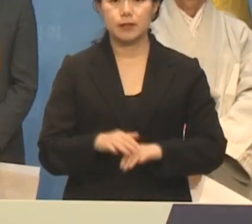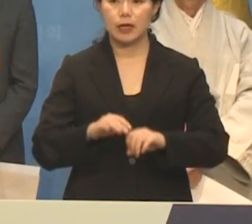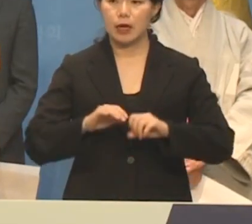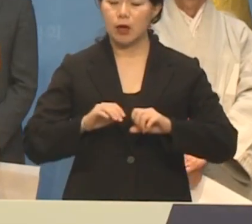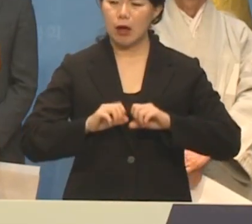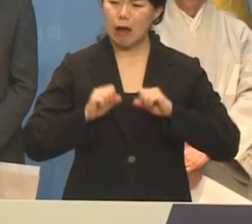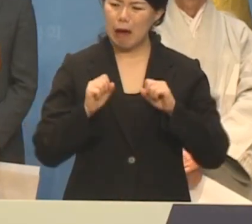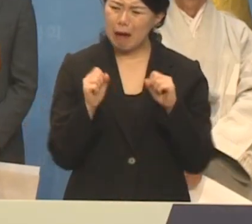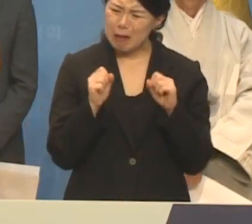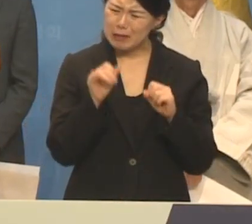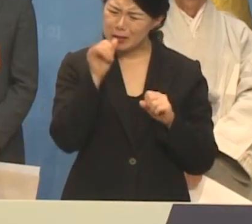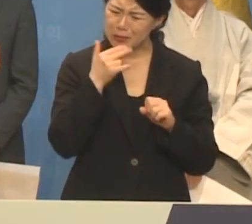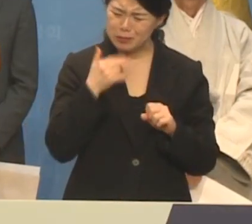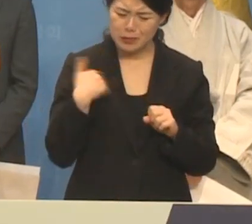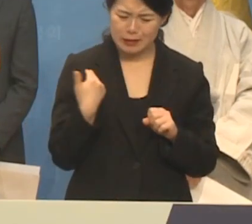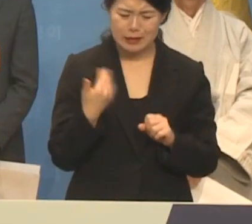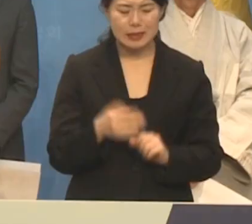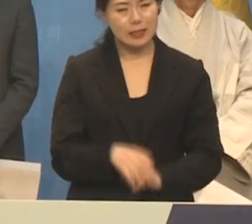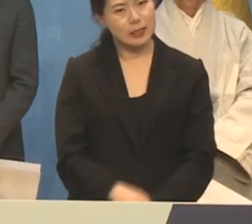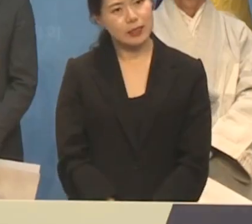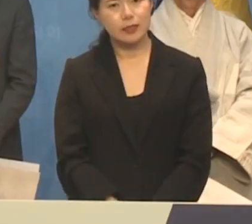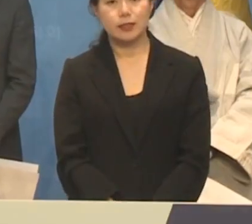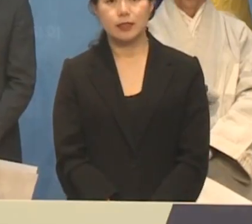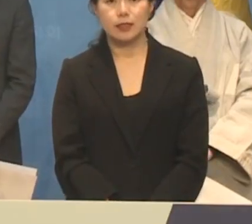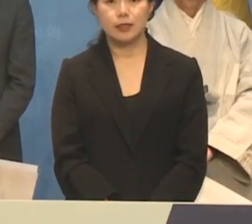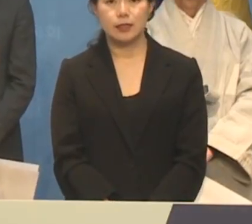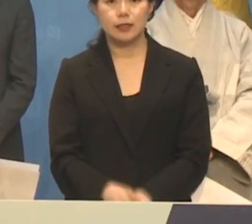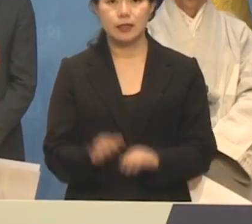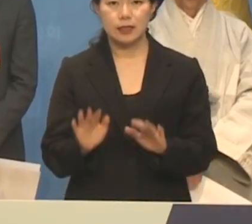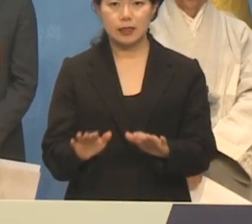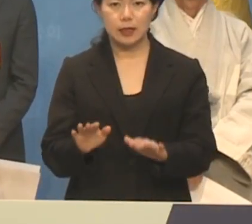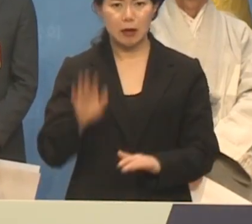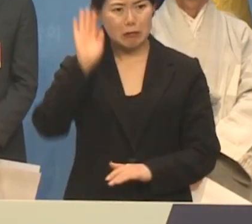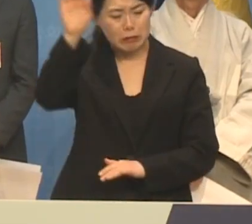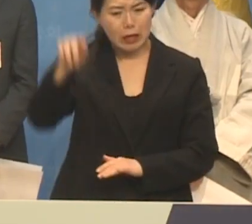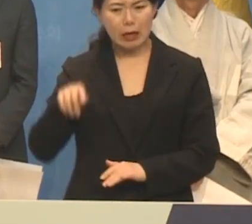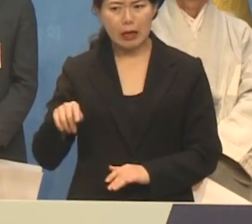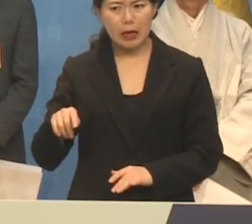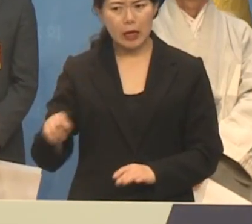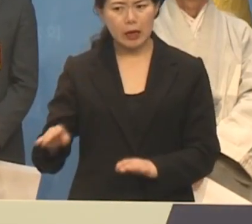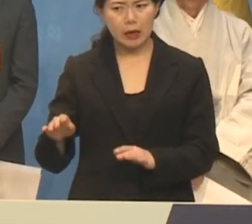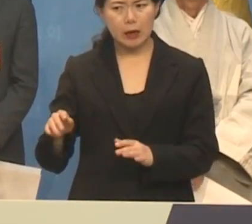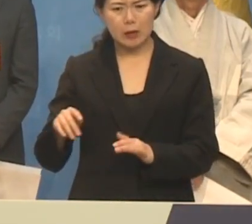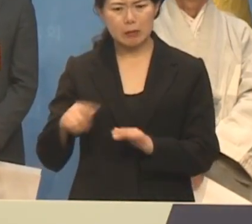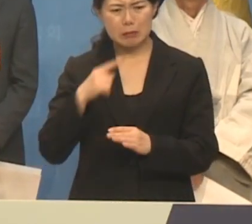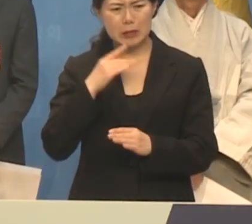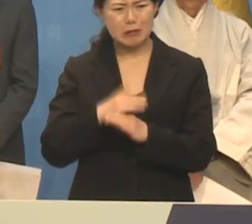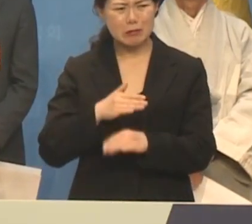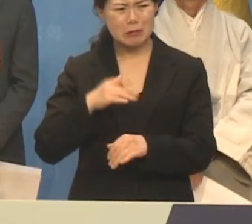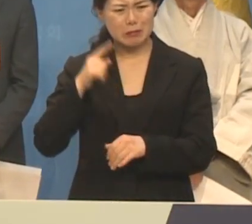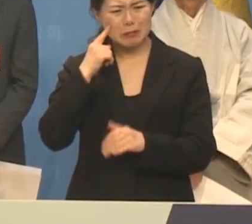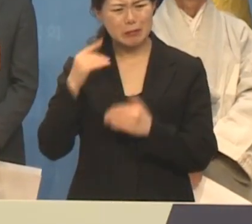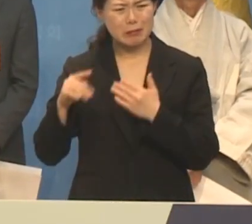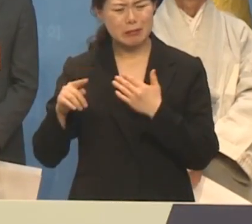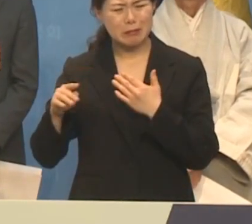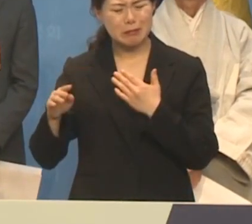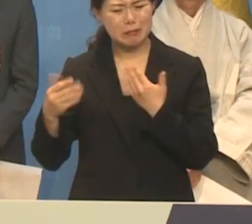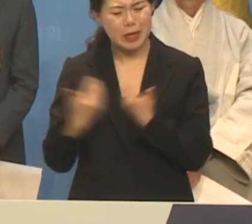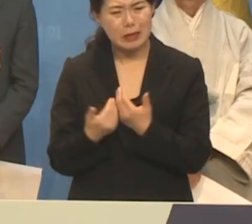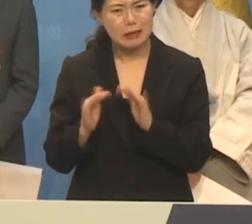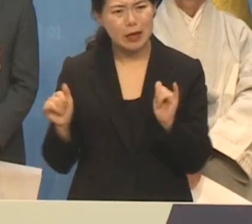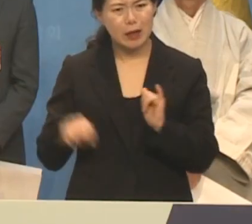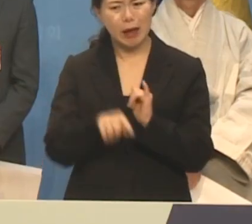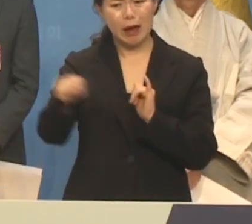모르겠어요. 그를 따르는 또 비민주적인 세력들이 보수 꼴통